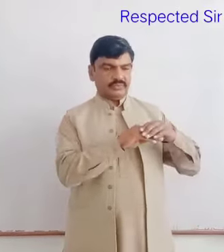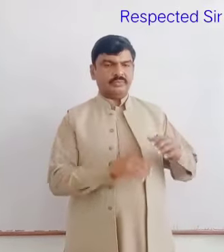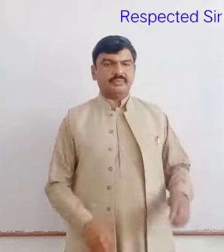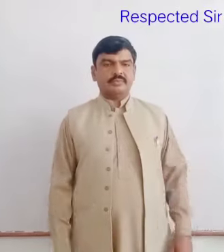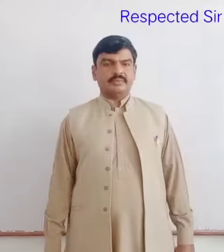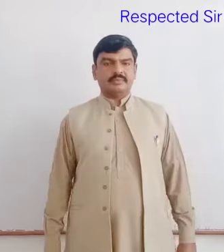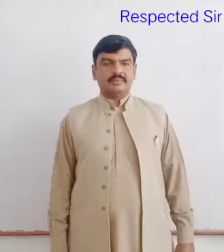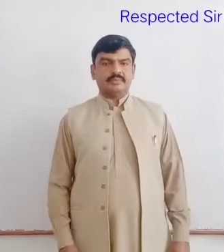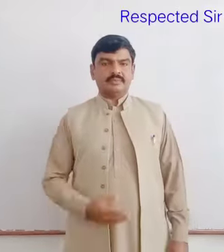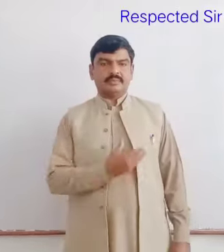दिल,